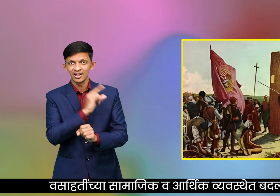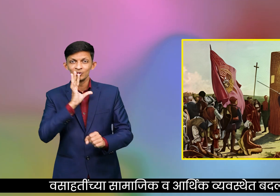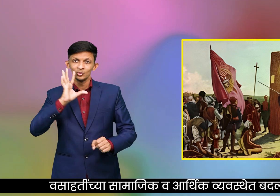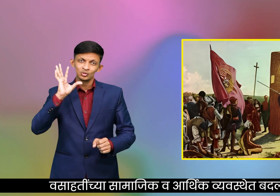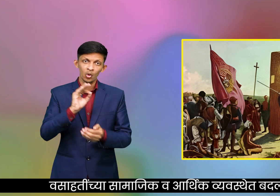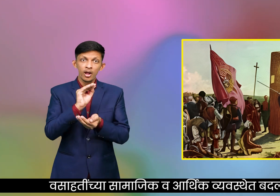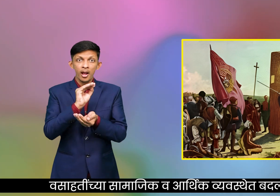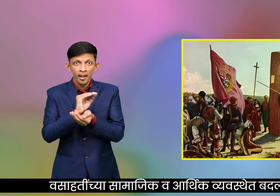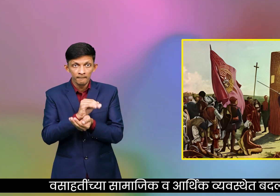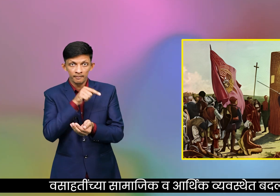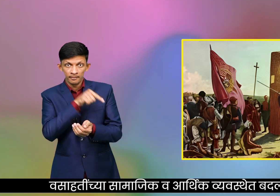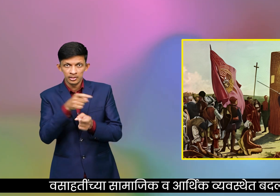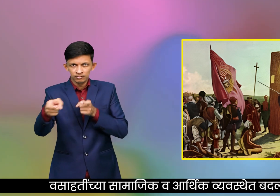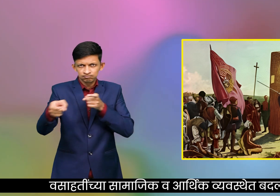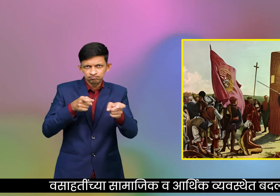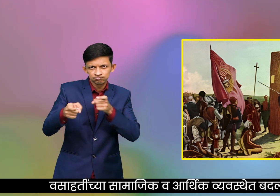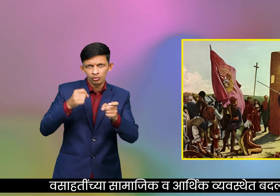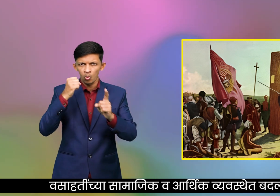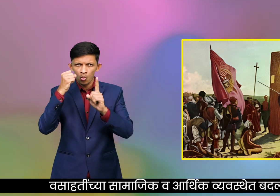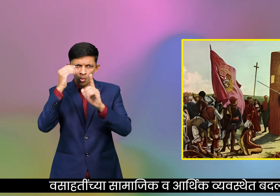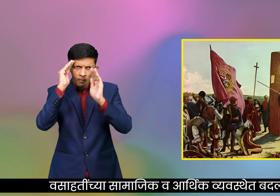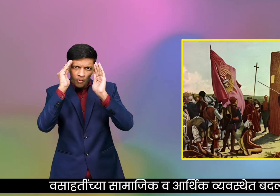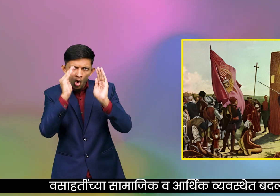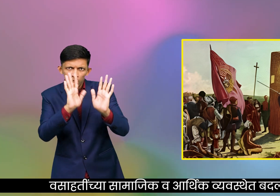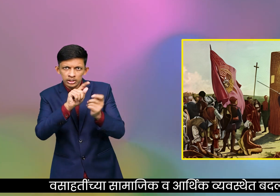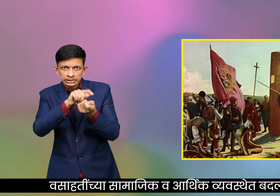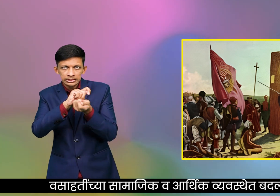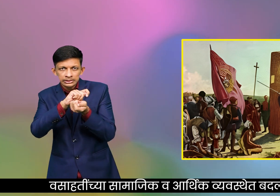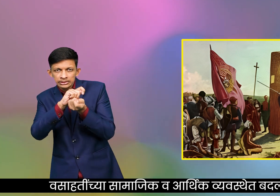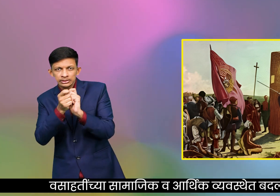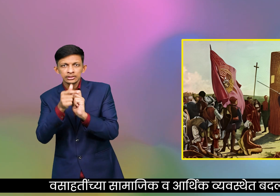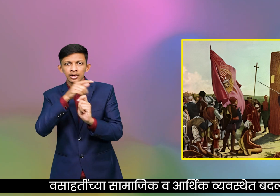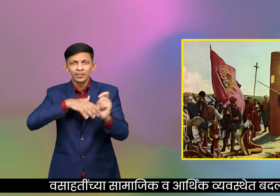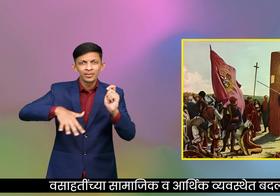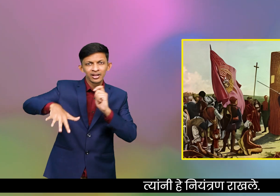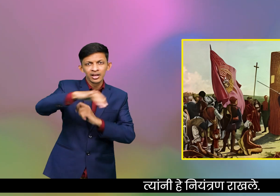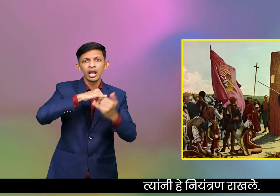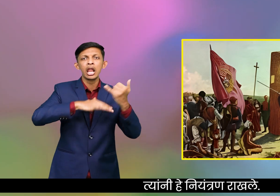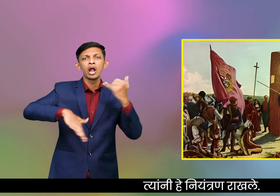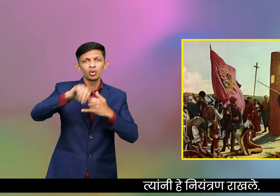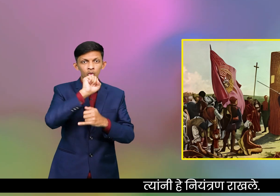वसाहतींच्या सामाजिक व आर्थिक व्यवस्थेत बदल घडवून आणून त्यांनी हे नियंत्रण